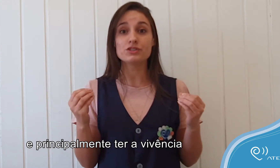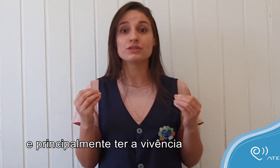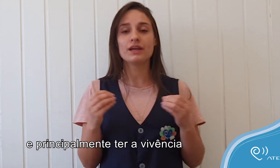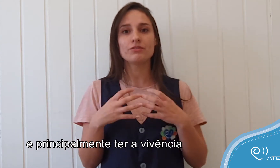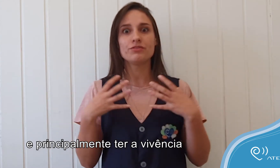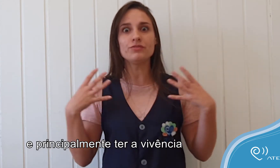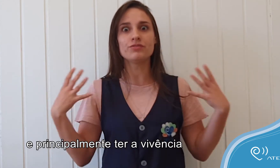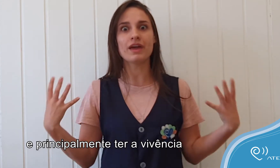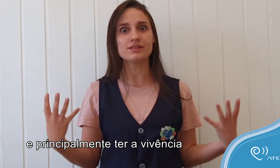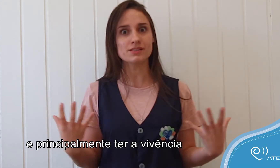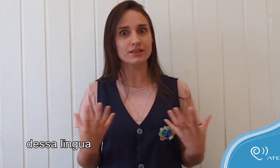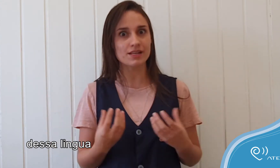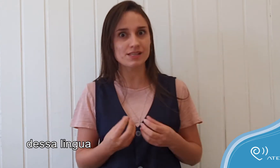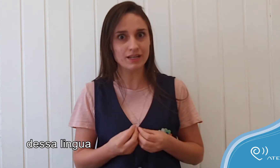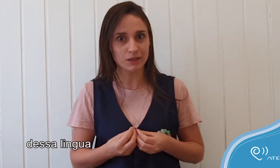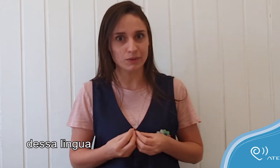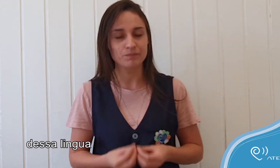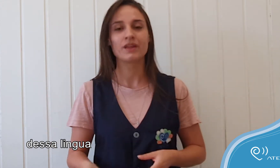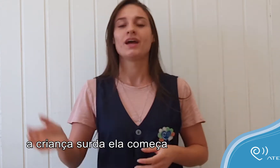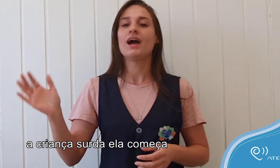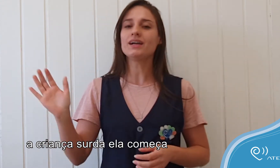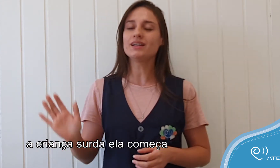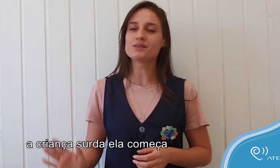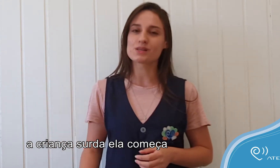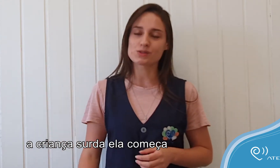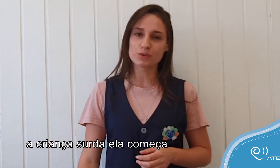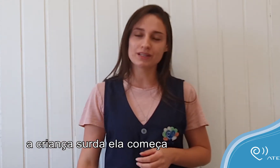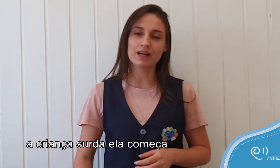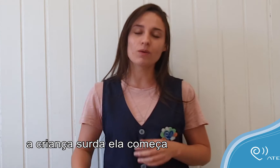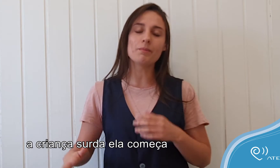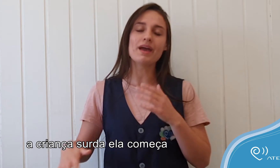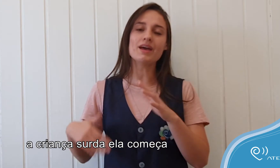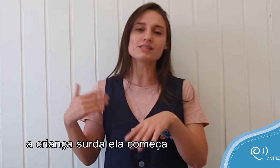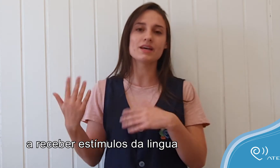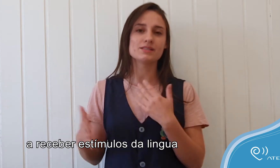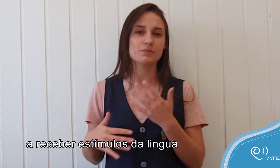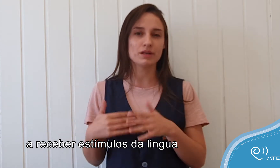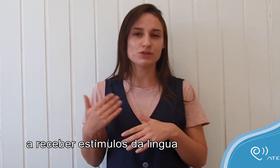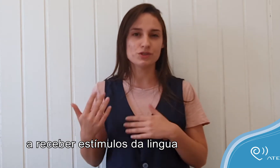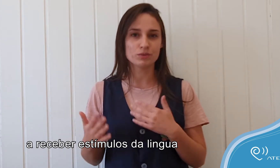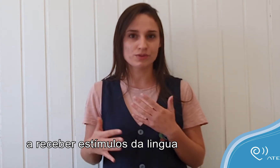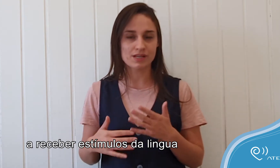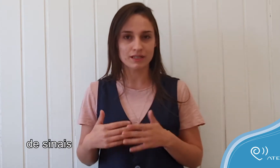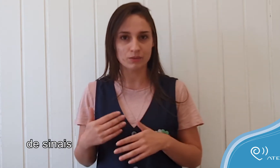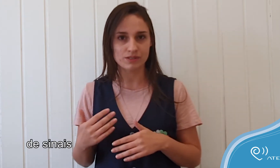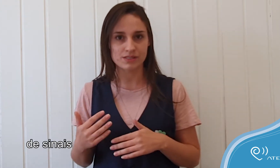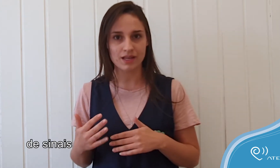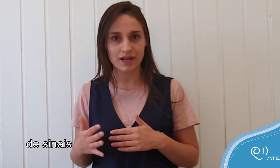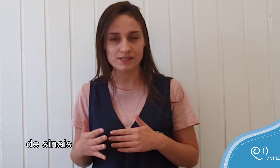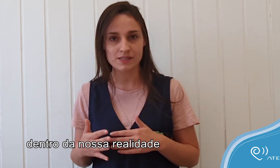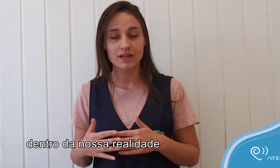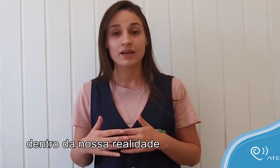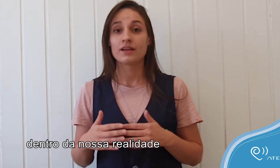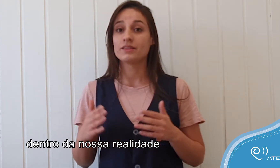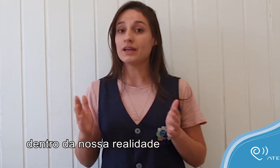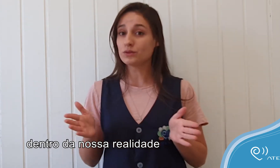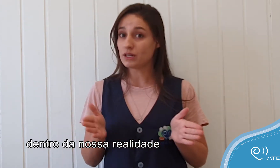ter a vivência dessa língua. A criança surda, ela começa a receber estímulos da língua de sinais dentro da